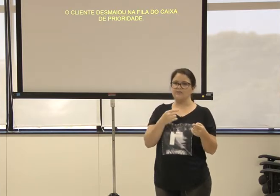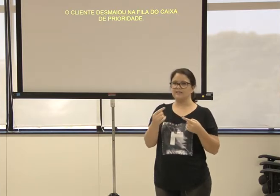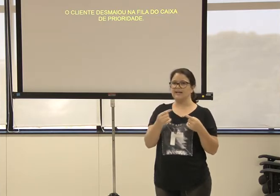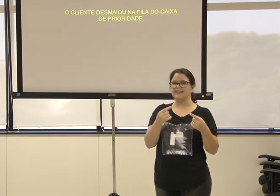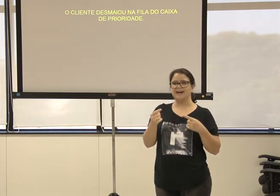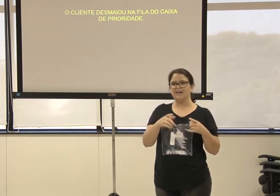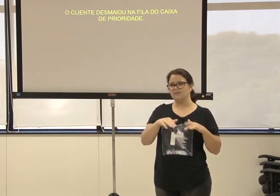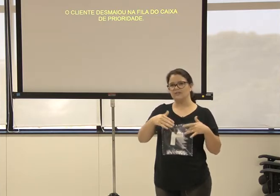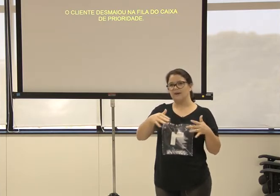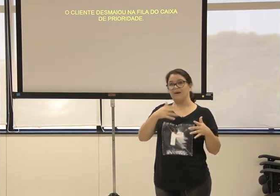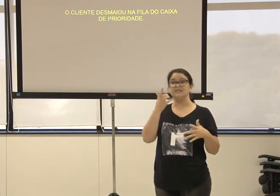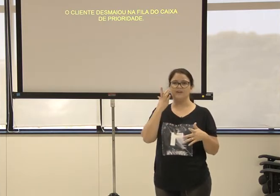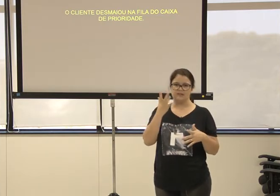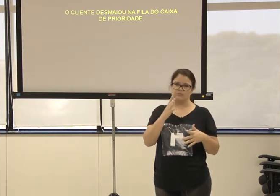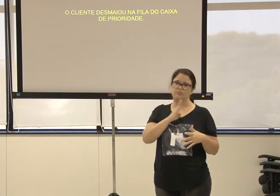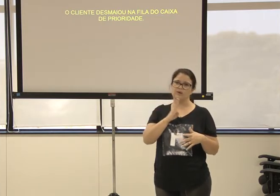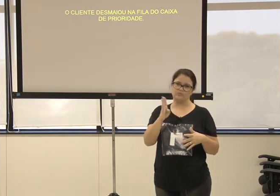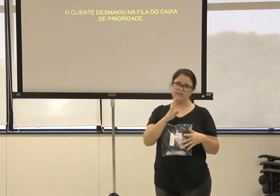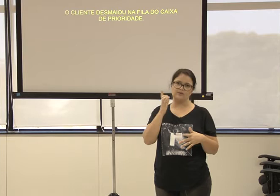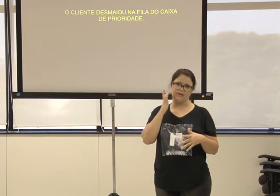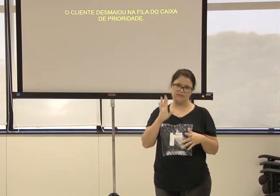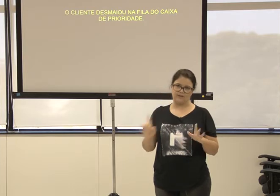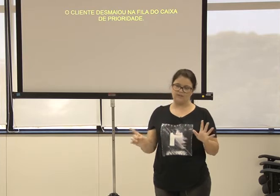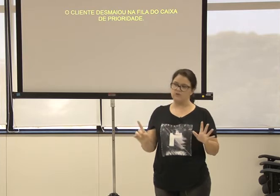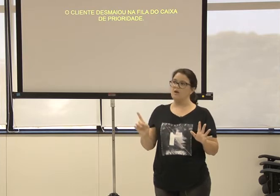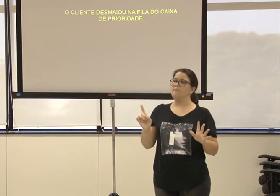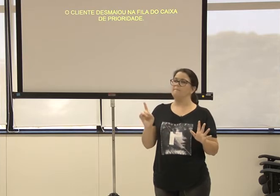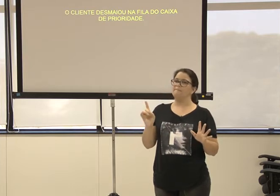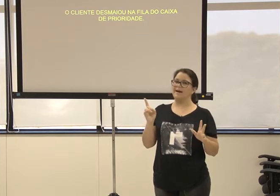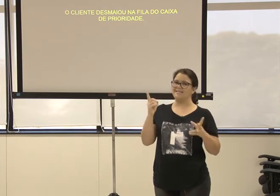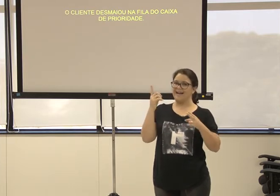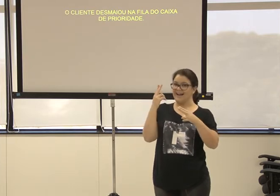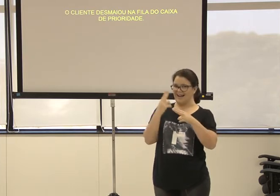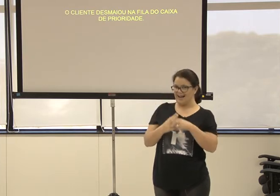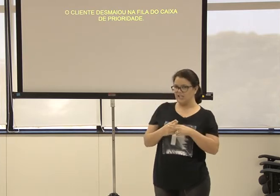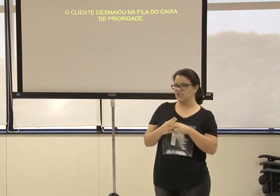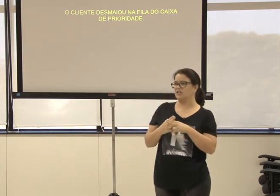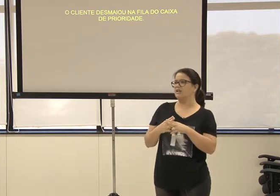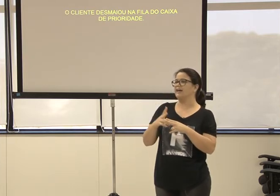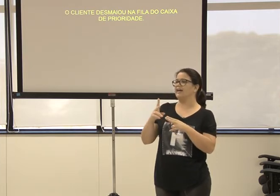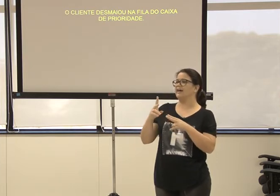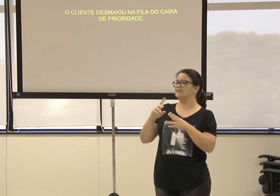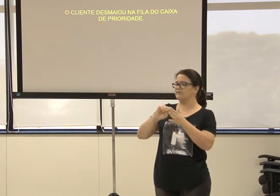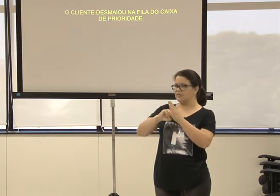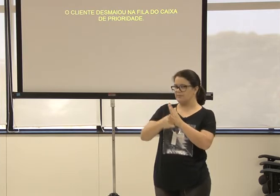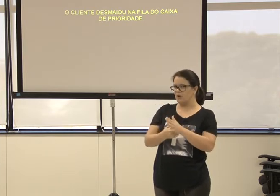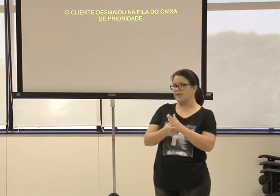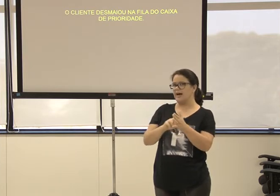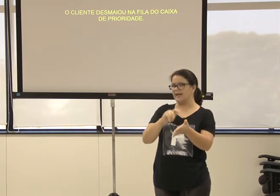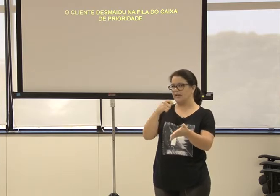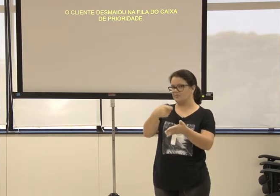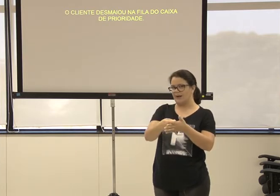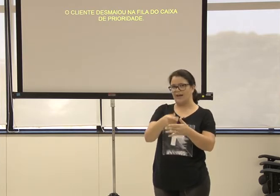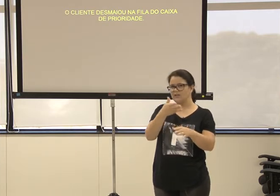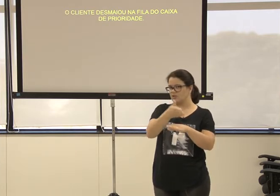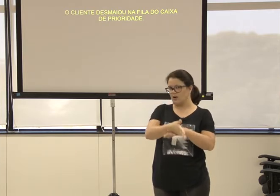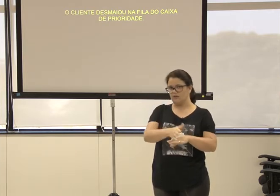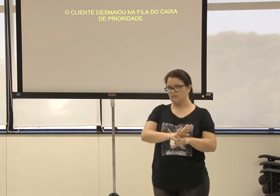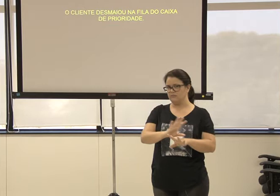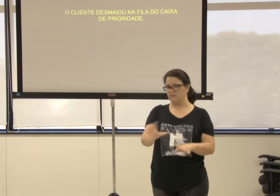você cadastra, é mais fácil, do Banco do Brasil é mais fácil. Mas da Caixa, se você bloquear aquela de pagar, é só, você